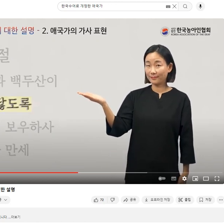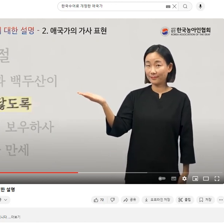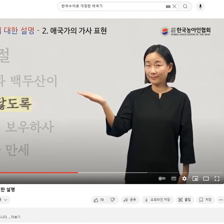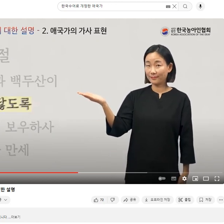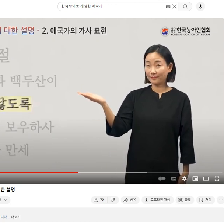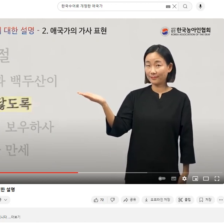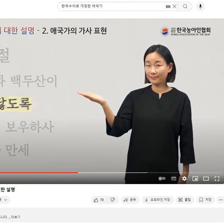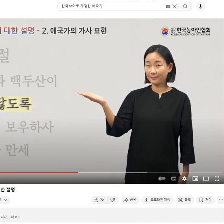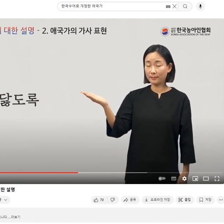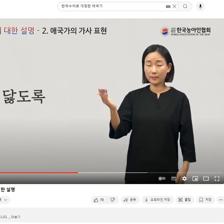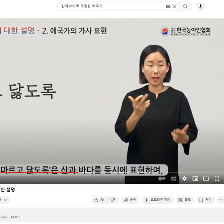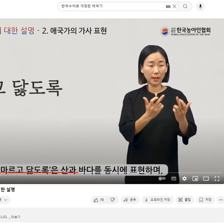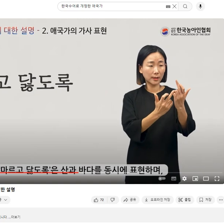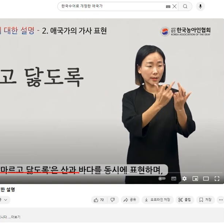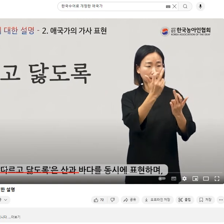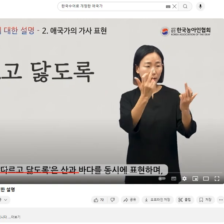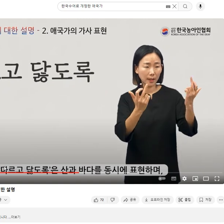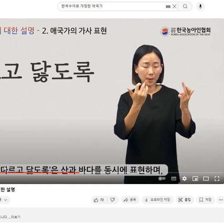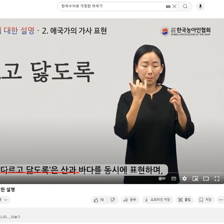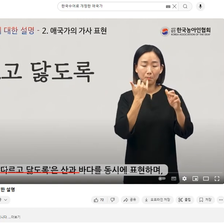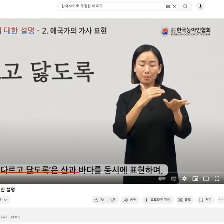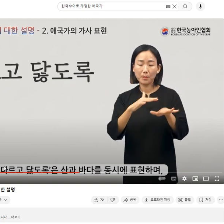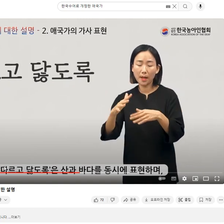아, 이거 아니다. 이거죠? 이거죠. 예.